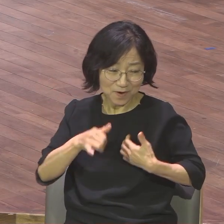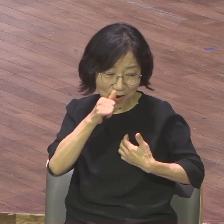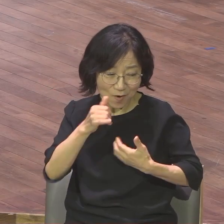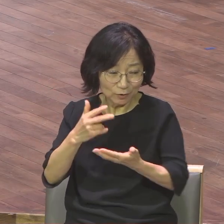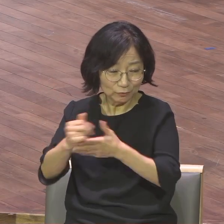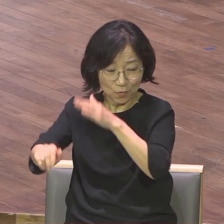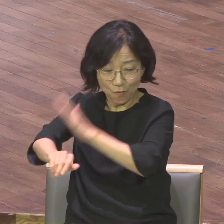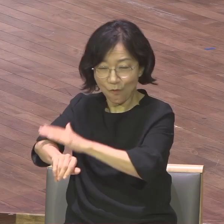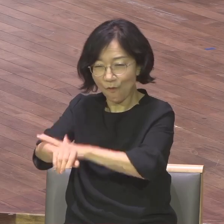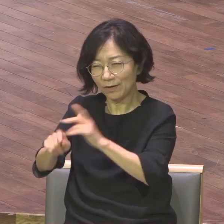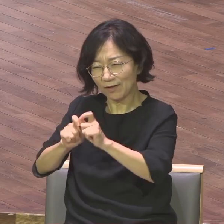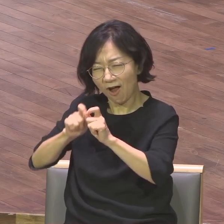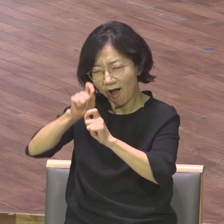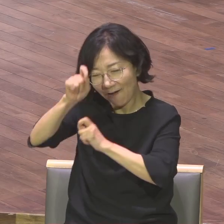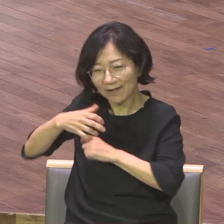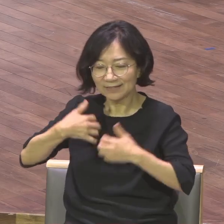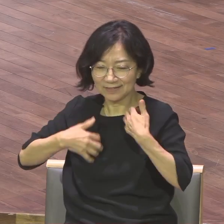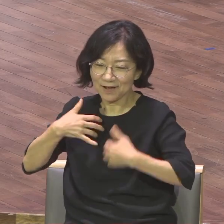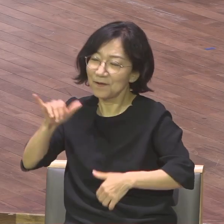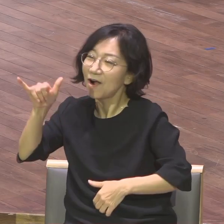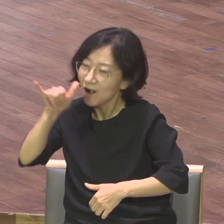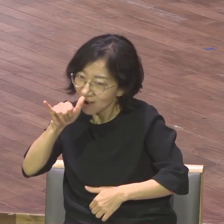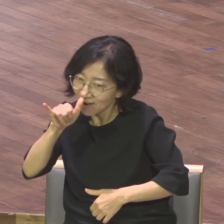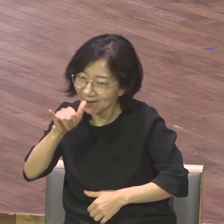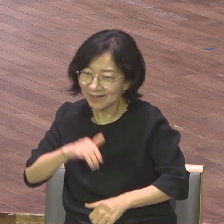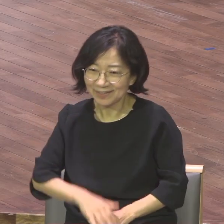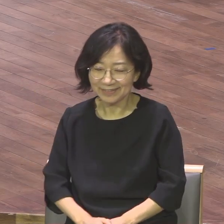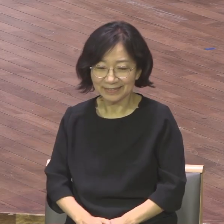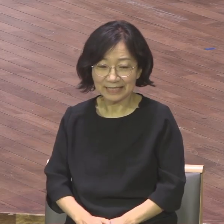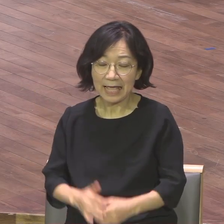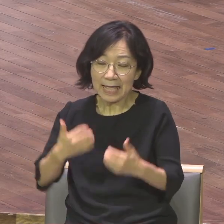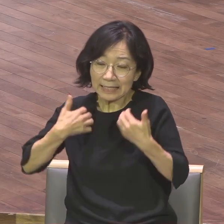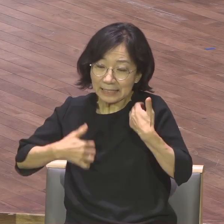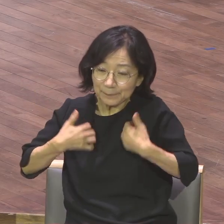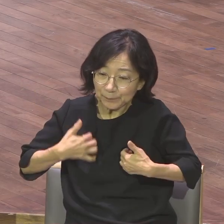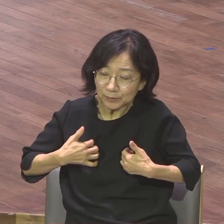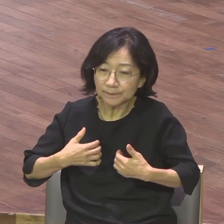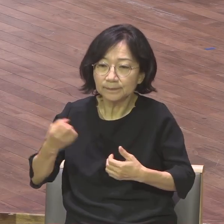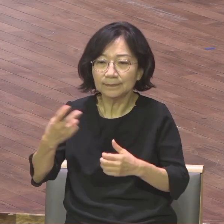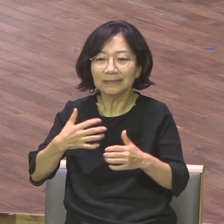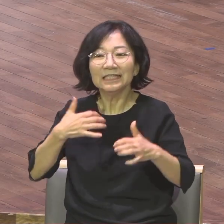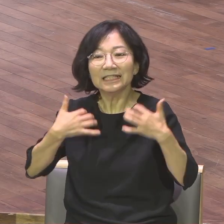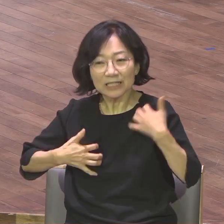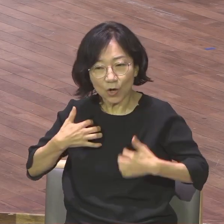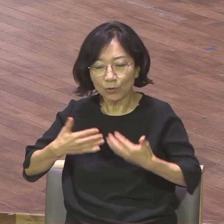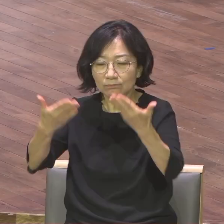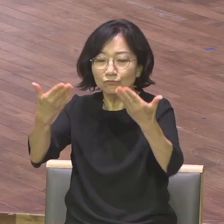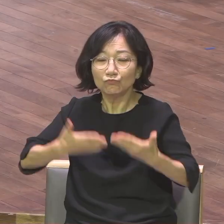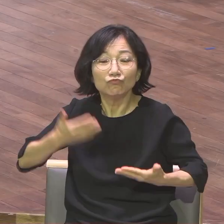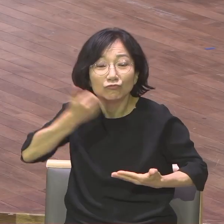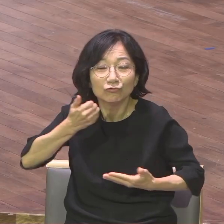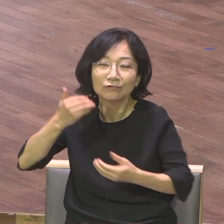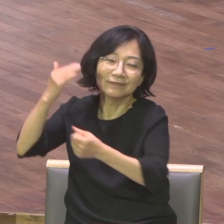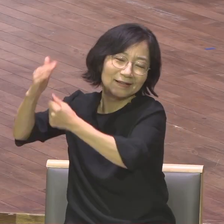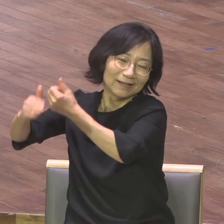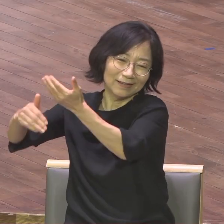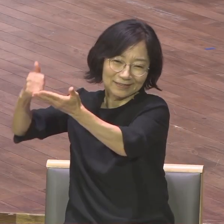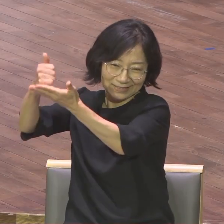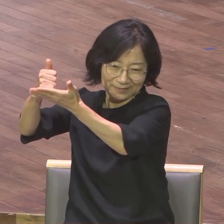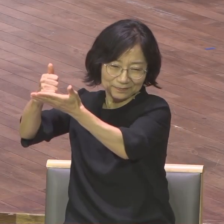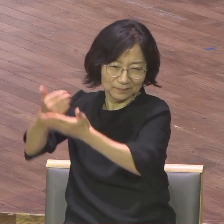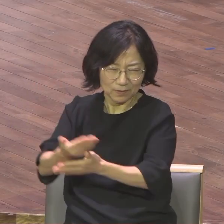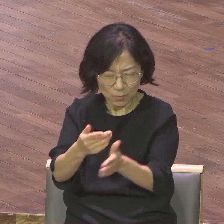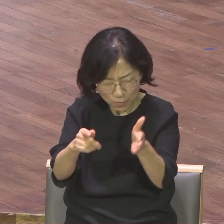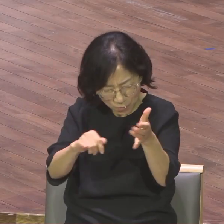오른쪽에는 영원한 즐거움이 있나이다. 기쁨을 주시고 즐거움을 주시는 것이 하나님이시다.